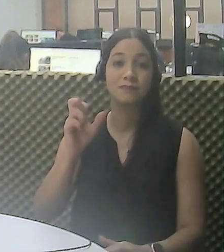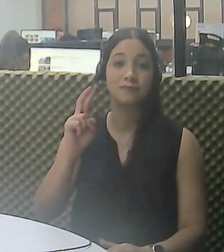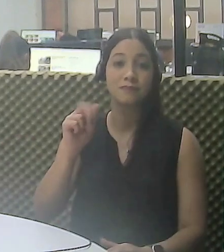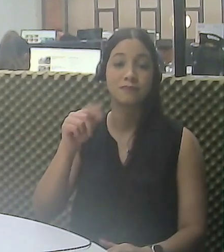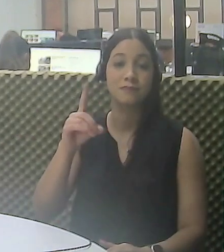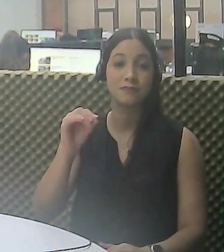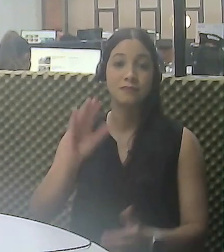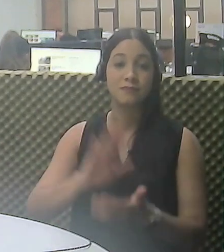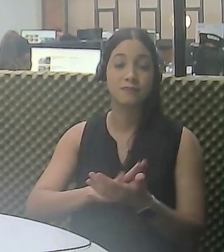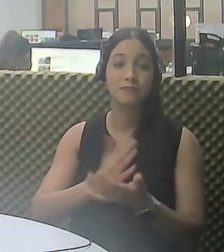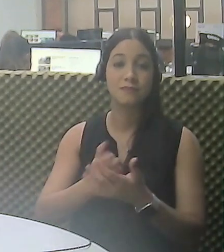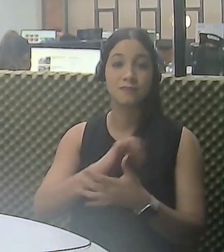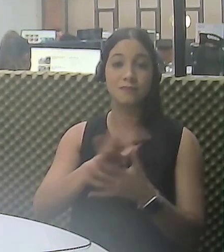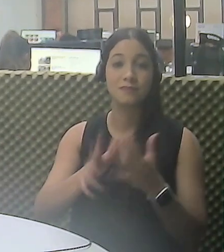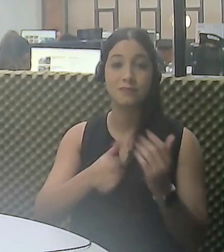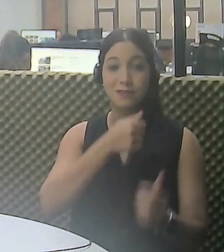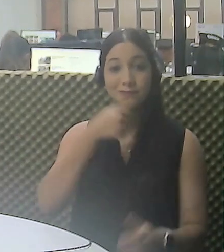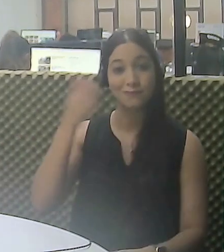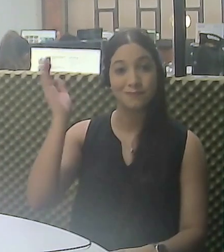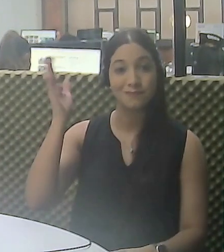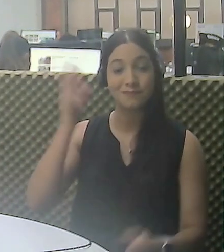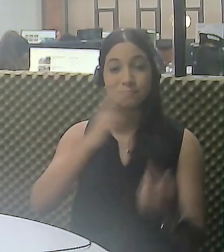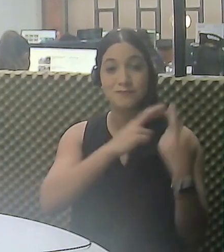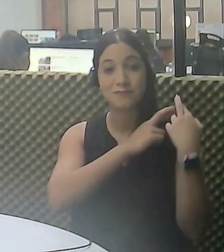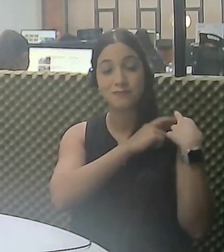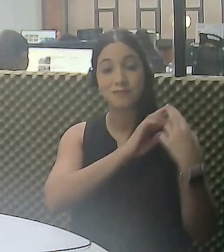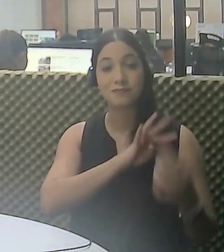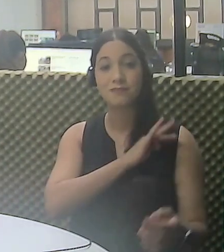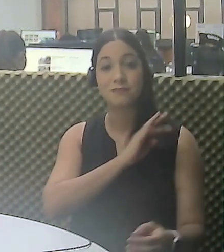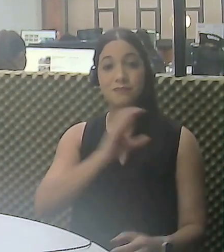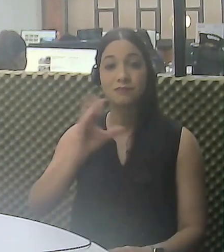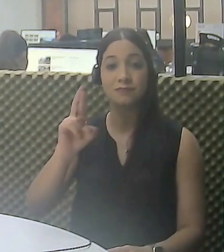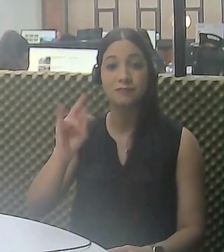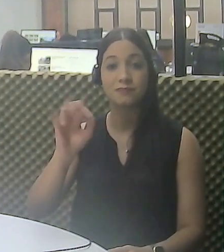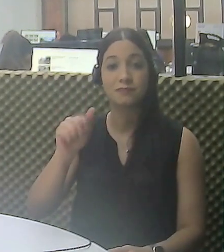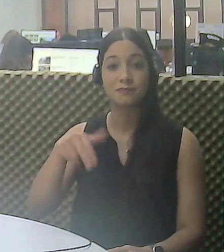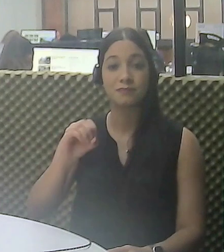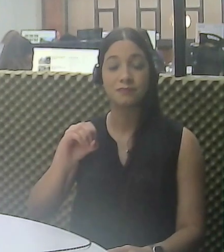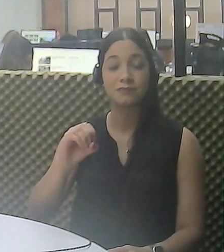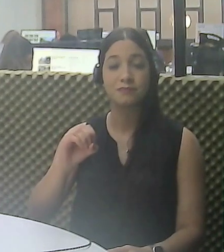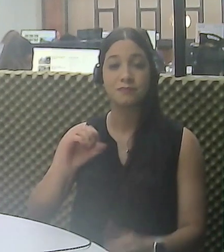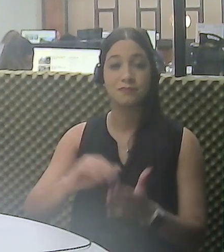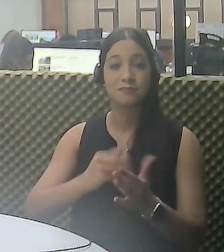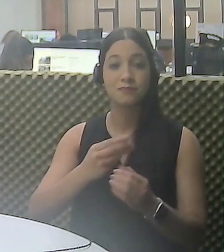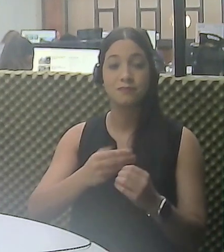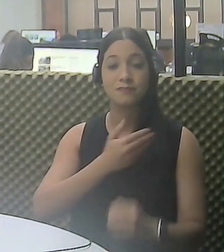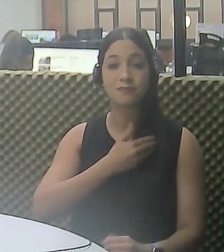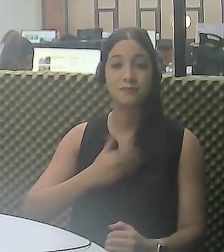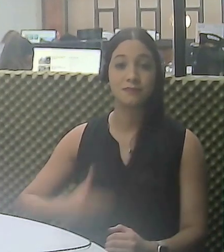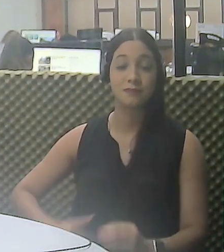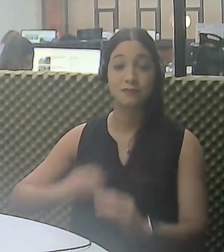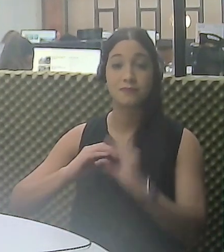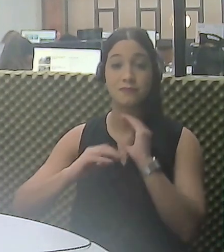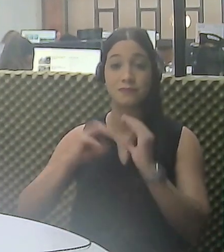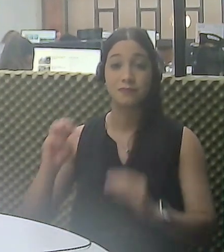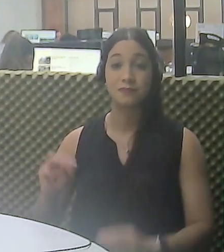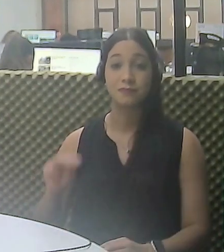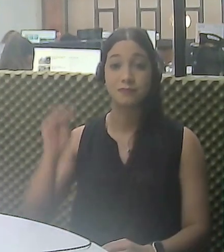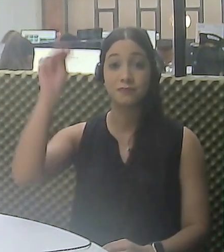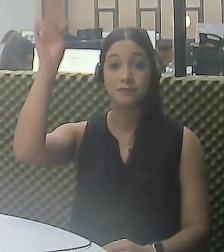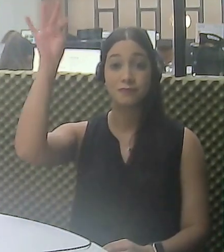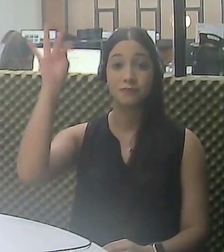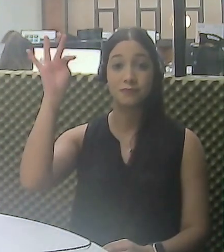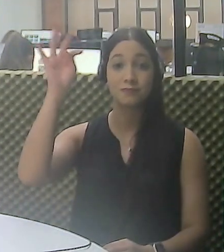Natalio. Tradução em Libras, Amanda Valentim. Responsável técnico, Cristiano Silva. Secretário Municipal de Governo e